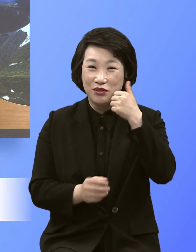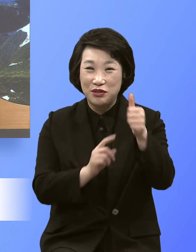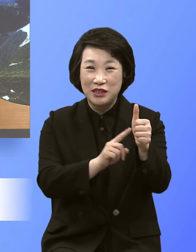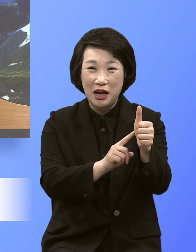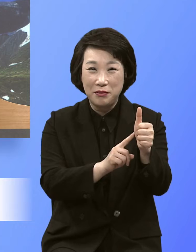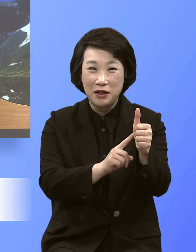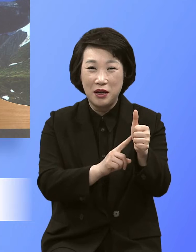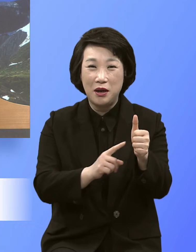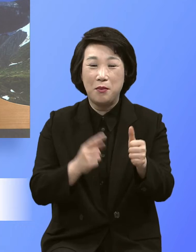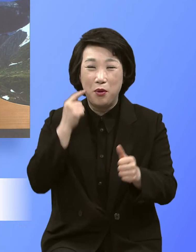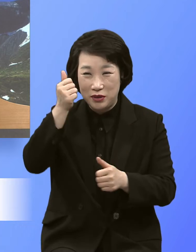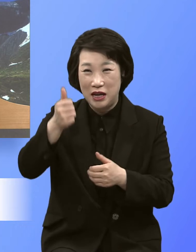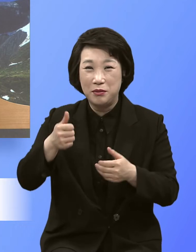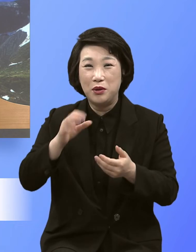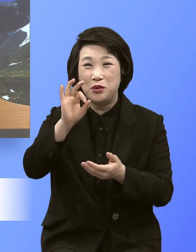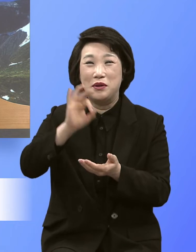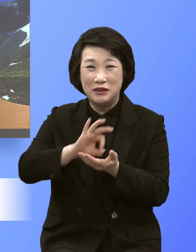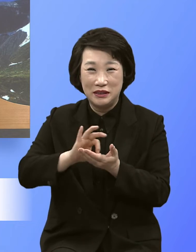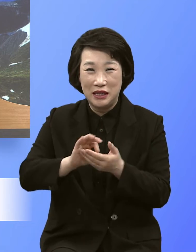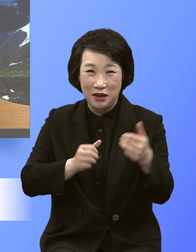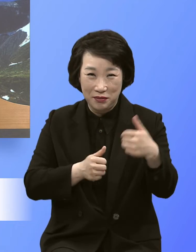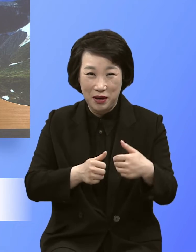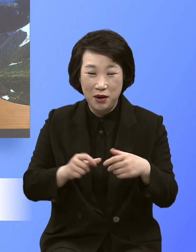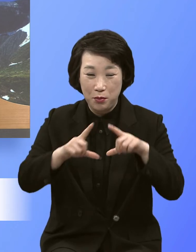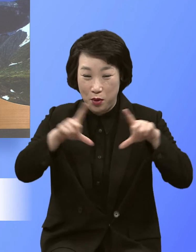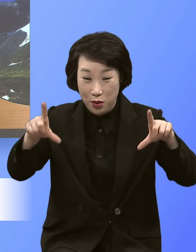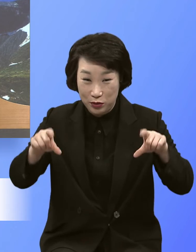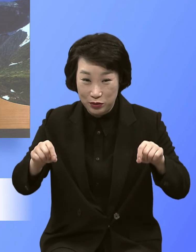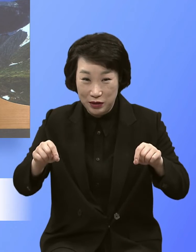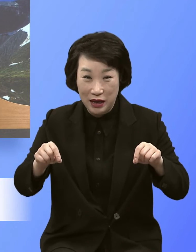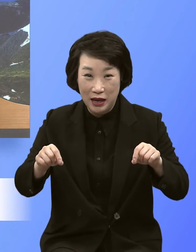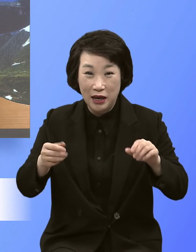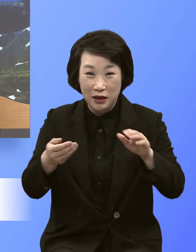목사님 용돈 쓰라고 이 봉투에